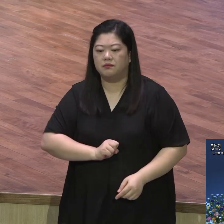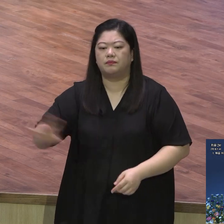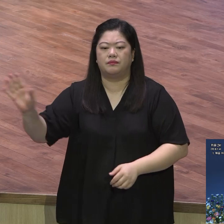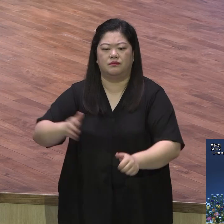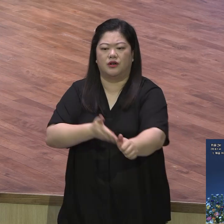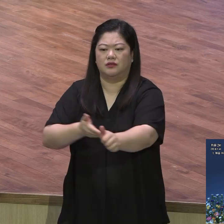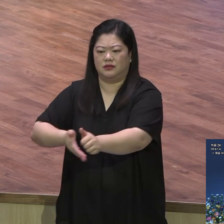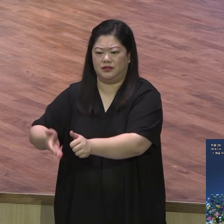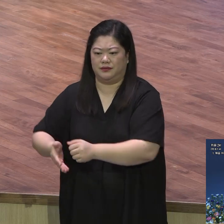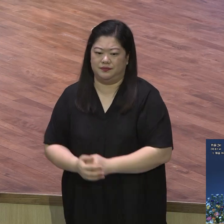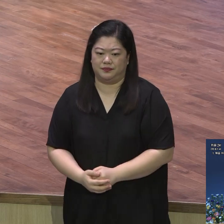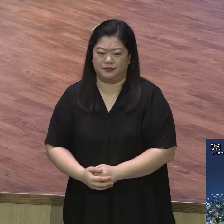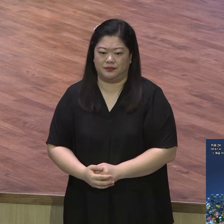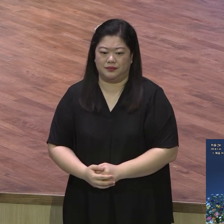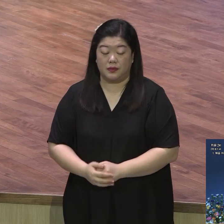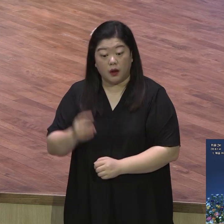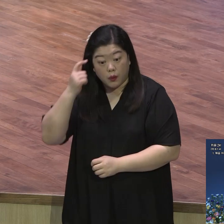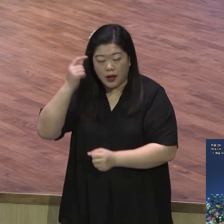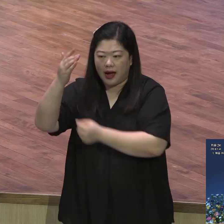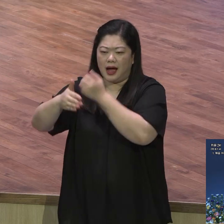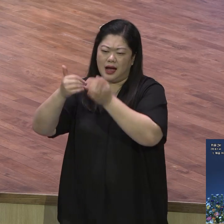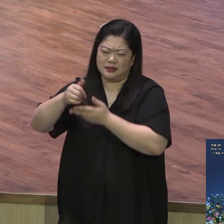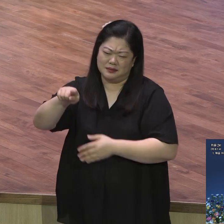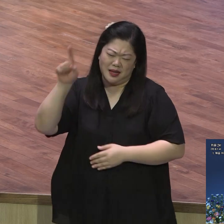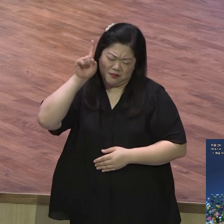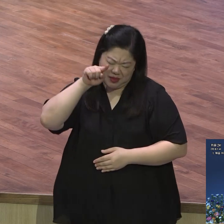날마다 새롭게 하신 줄 믿으시기 바랍니다.